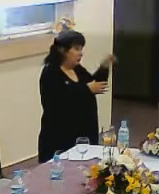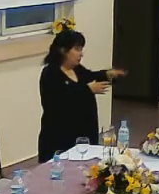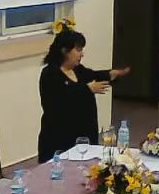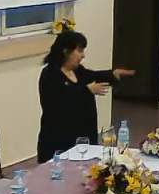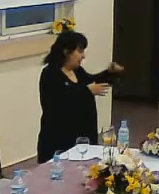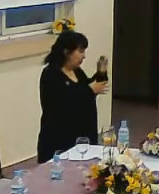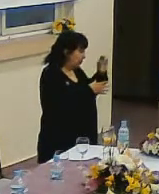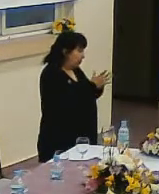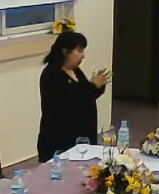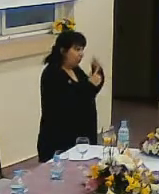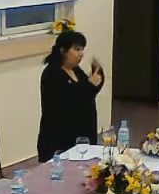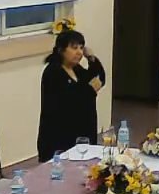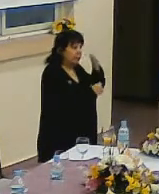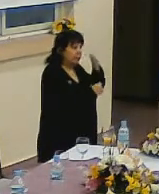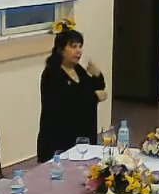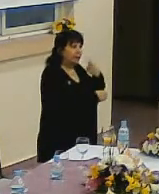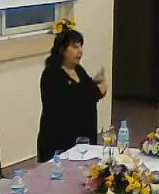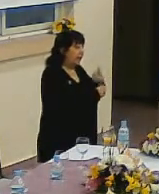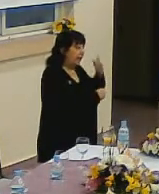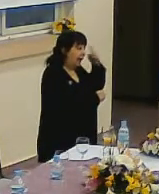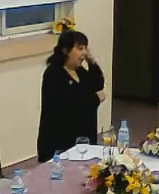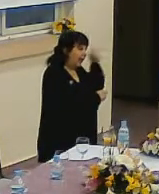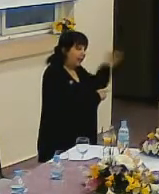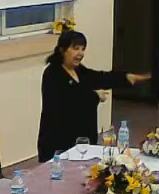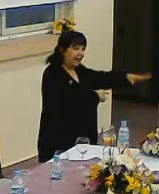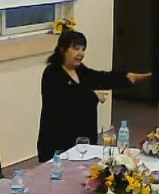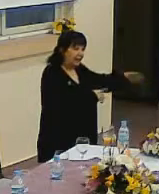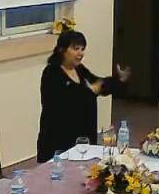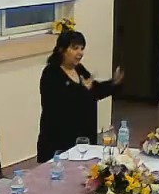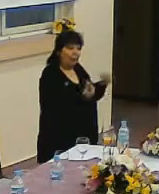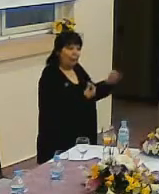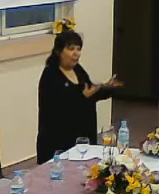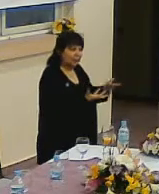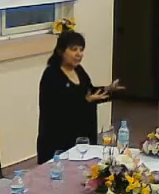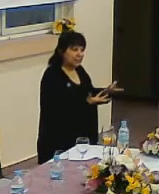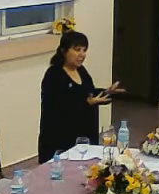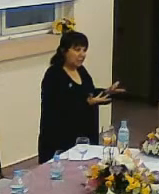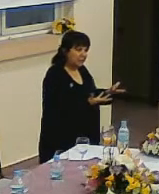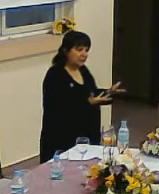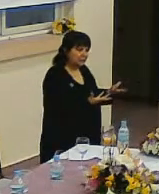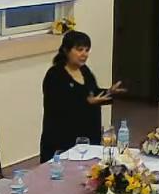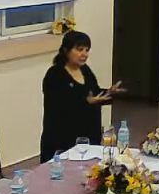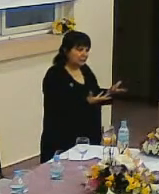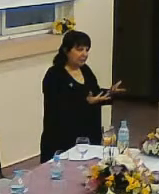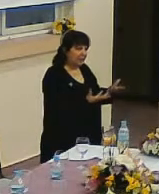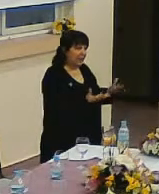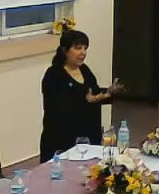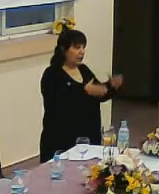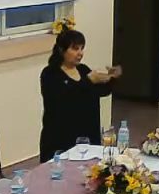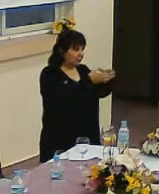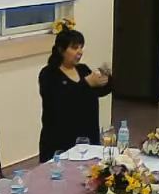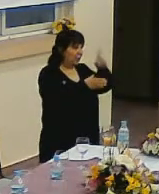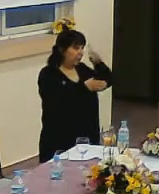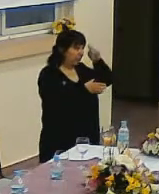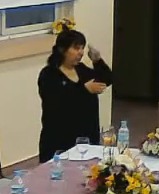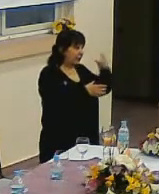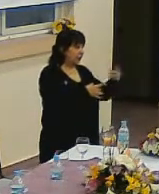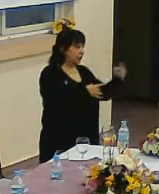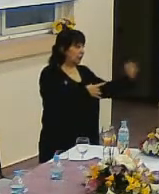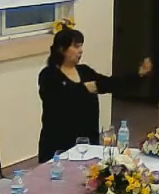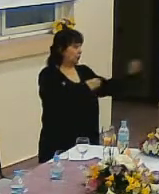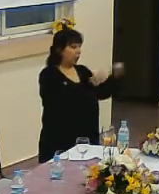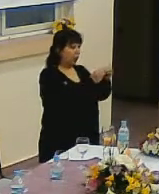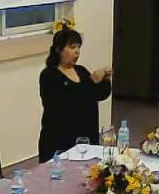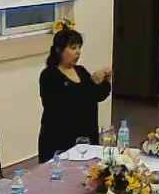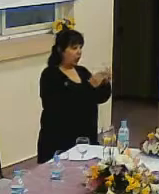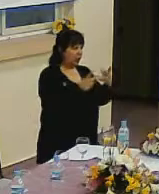y que nadie dentro de nuestra escuela sabe qué es el aprendizaje de la escuela. en el mismo hospital se hemos mirado como raro, ¿qué hacen